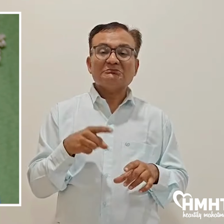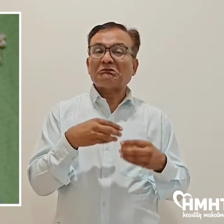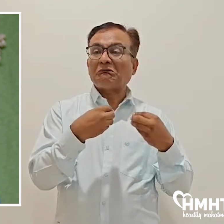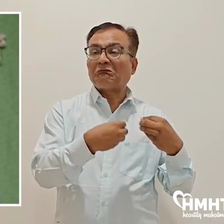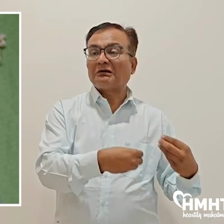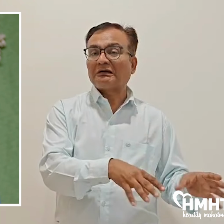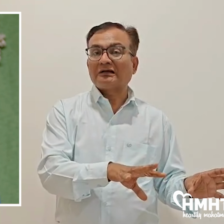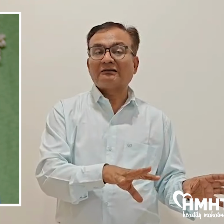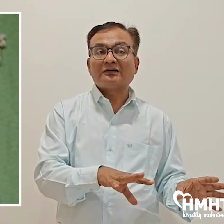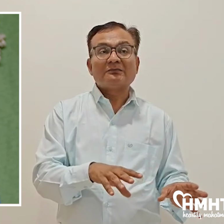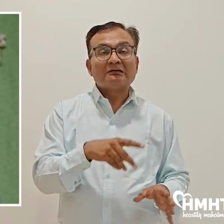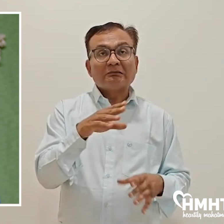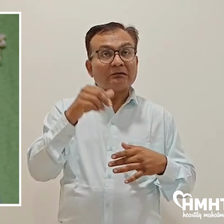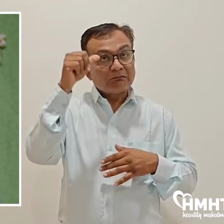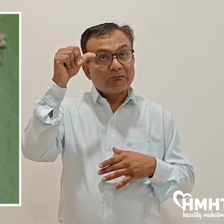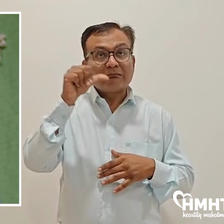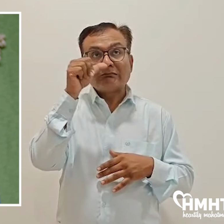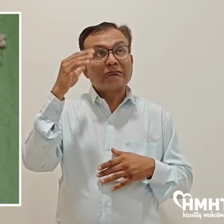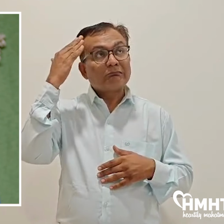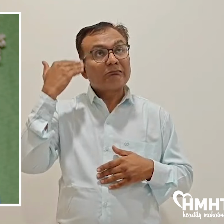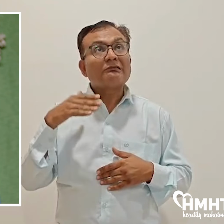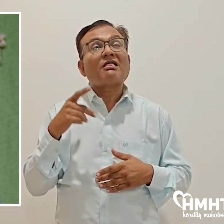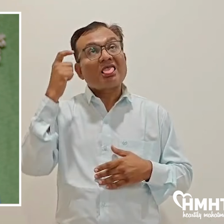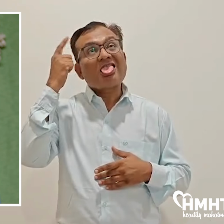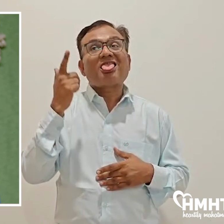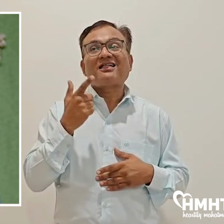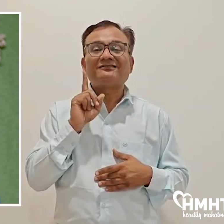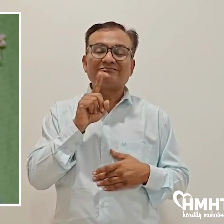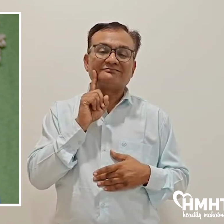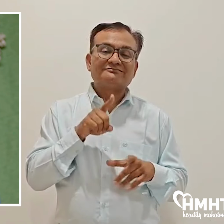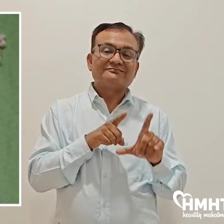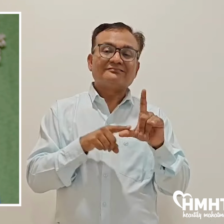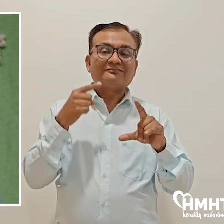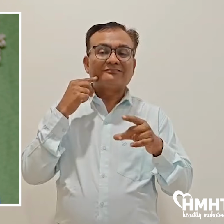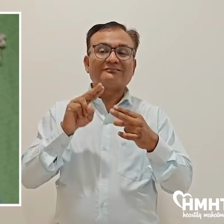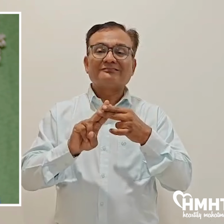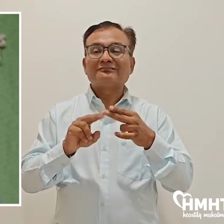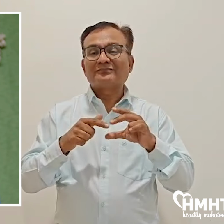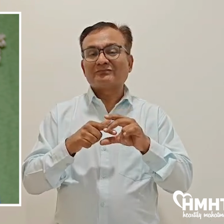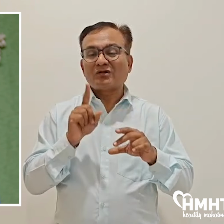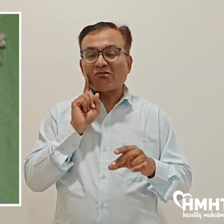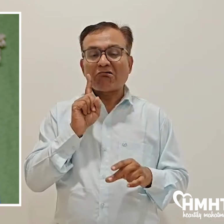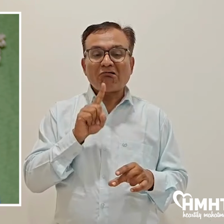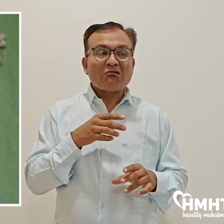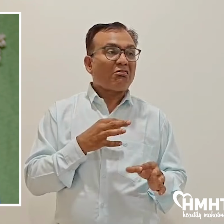માણસ ખોઈ નાખવાનું. પછી જ્યારે ભાન દારૂ ઉતરે ને ત્યાં થાય અરે જિંદગી મેં ખોટી